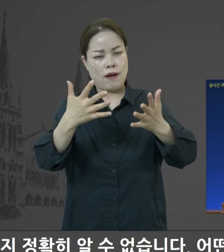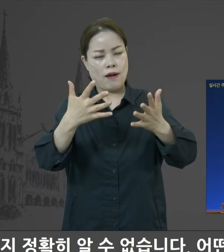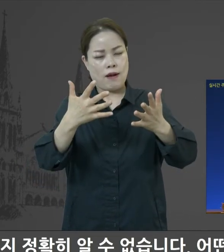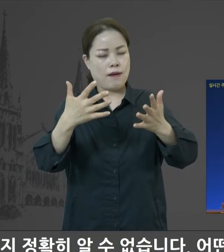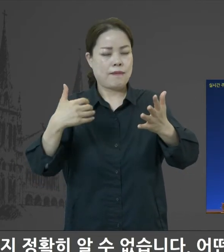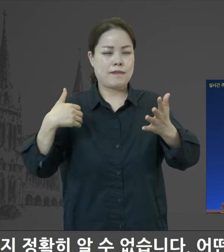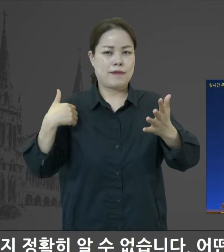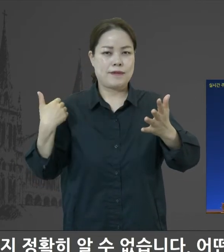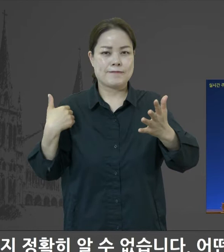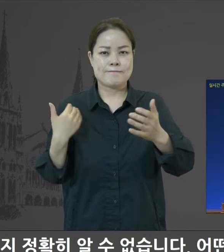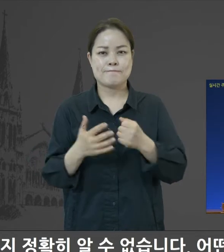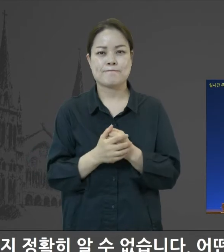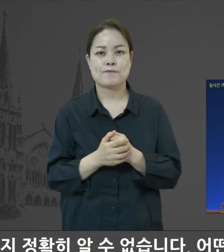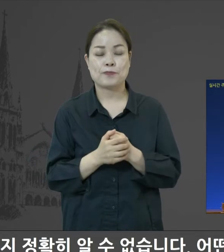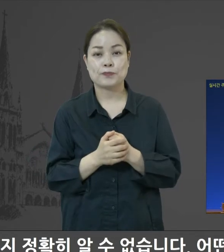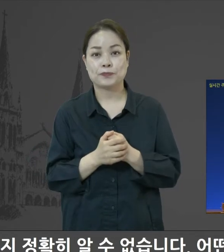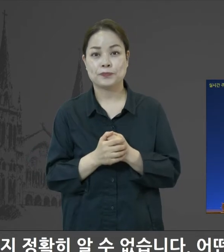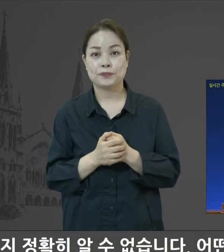수는 없습니다.